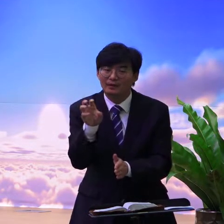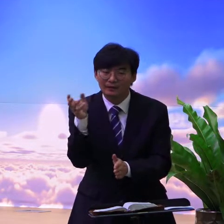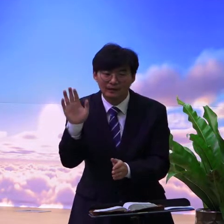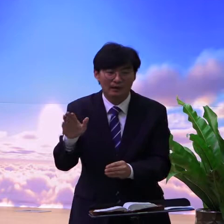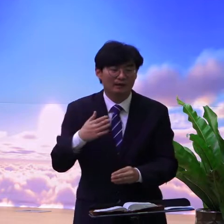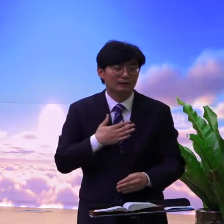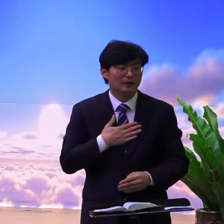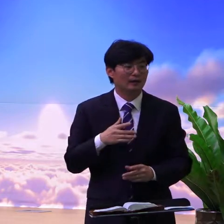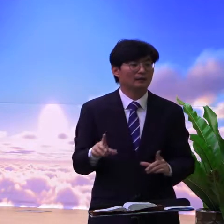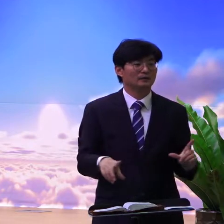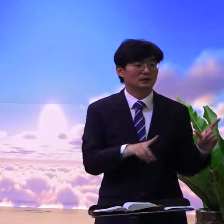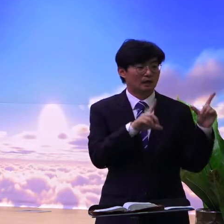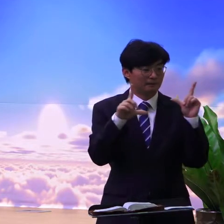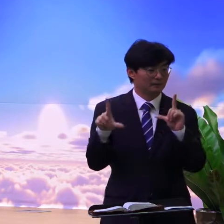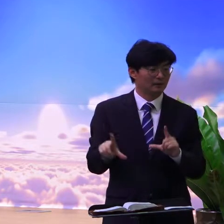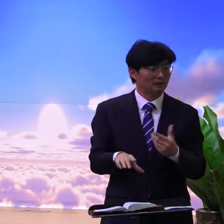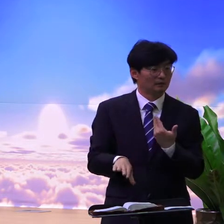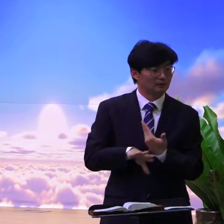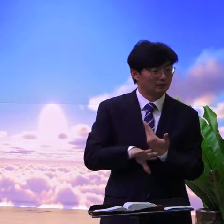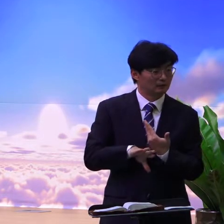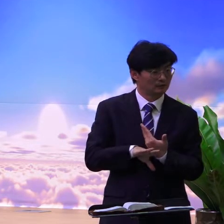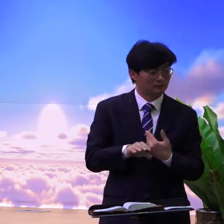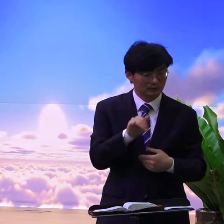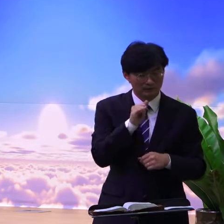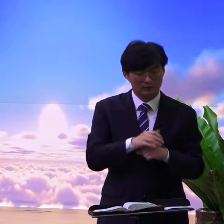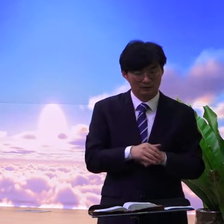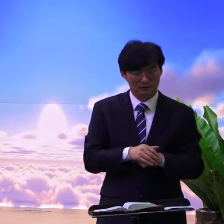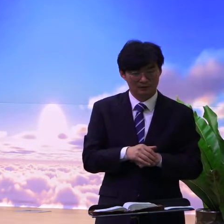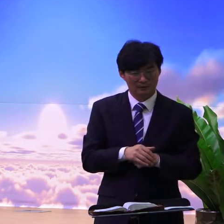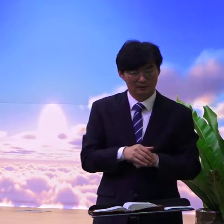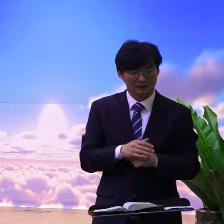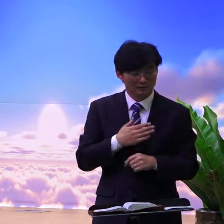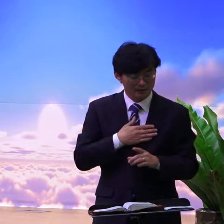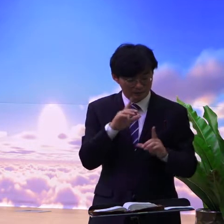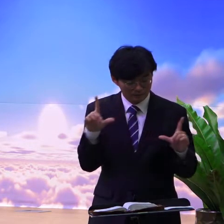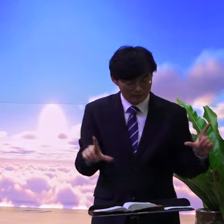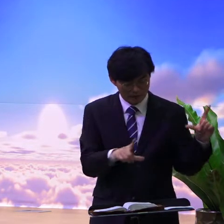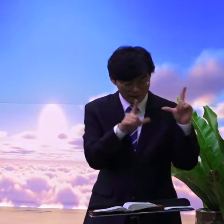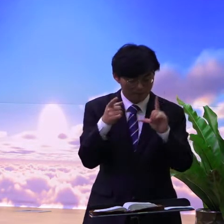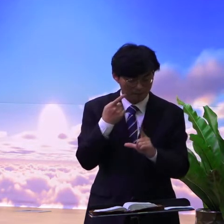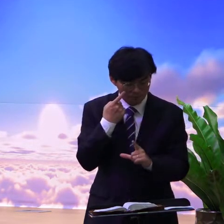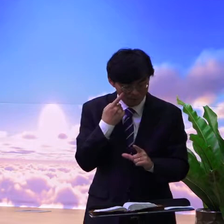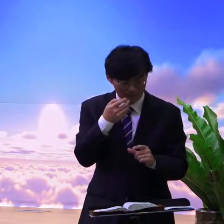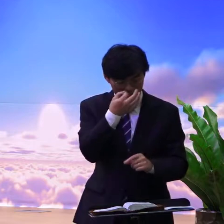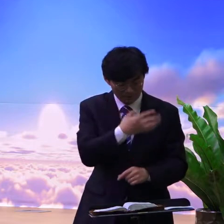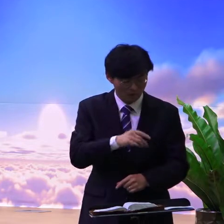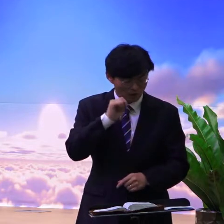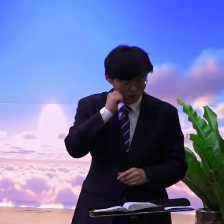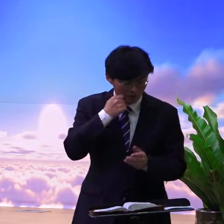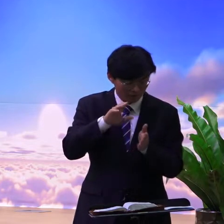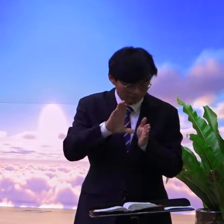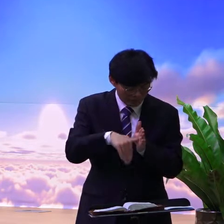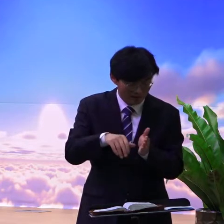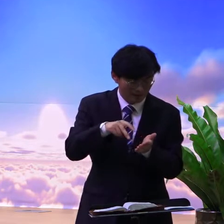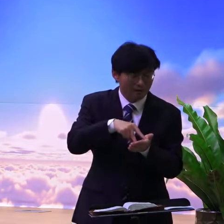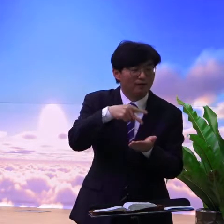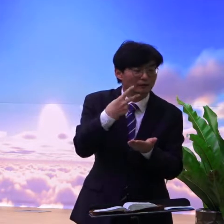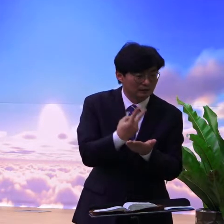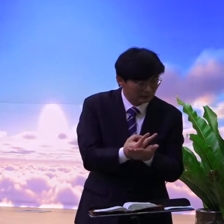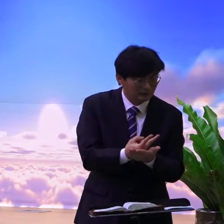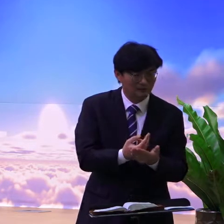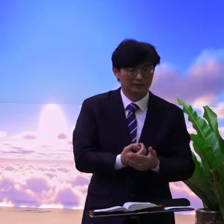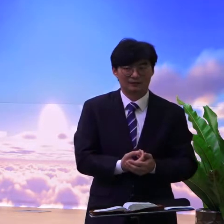일을 겪게 되면 거기서 넘어지고 낙심하고 좌절하는 것입니다. 그렇게 하나님 없는 삶을